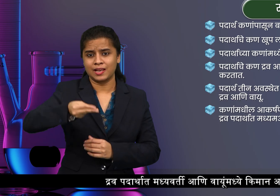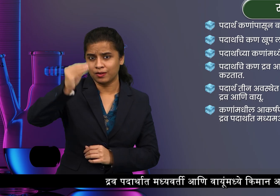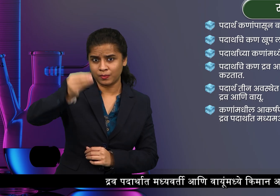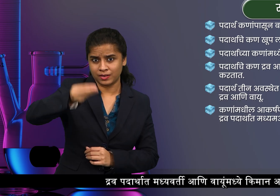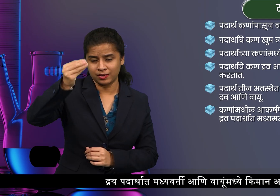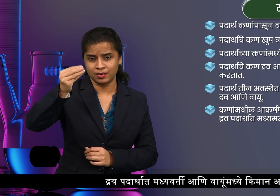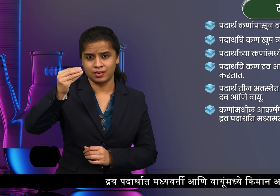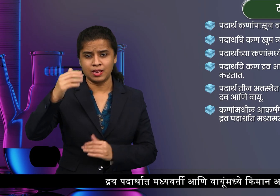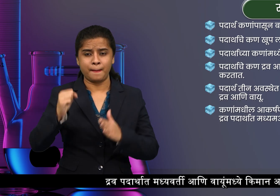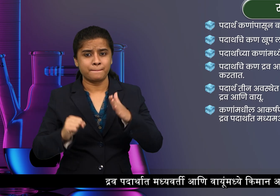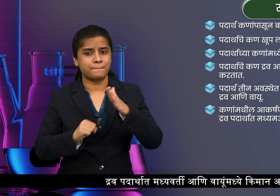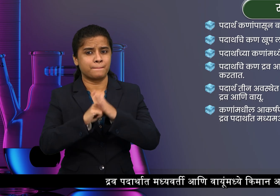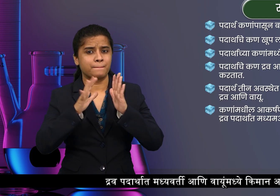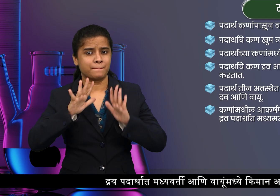वायूमध्ये किमान असतो.